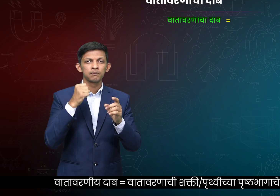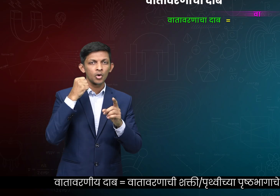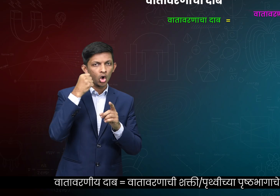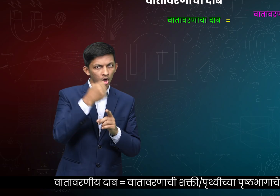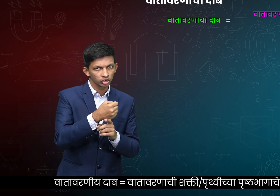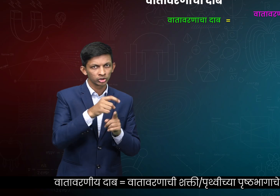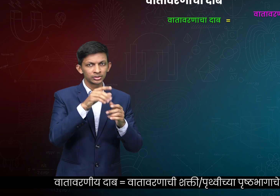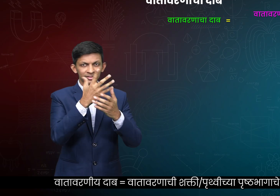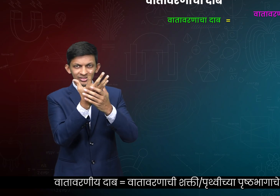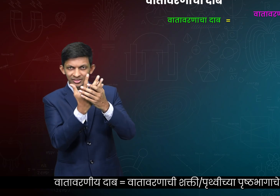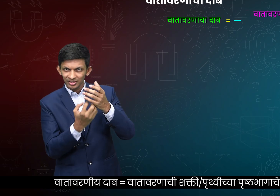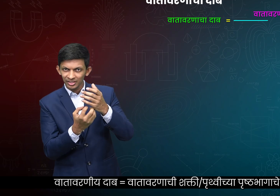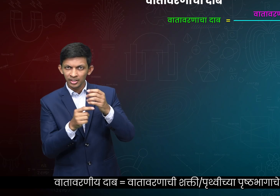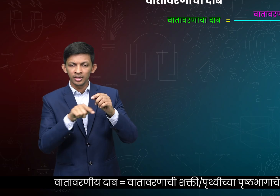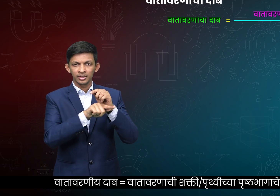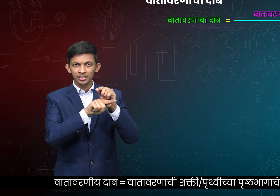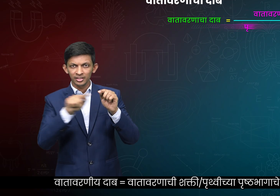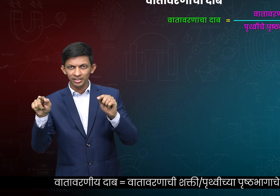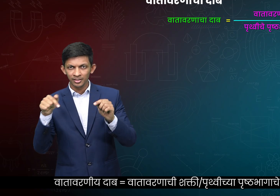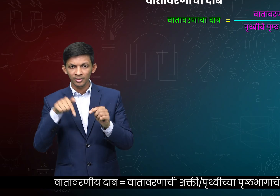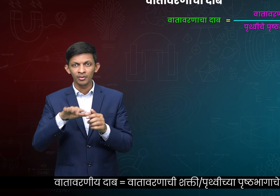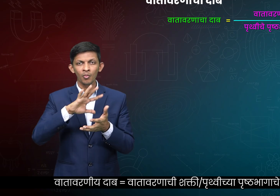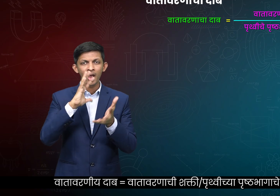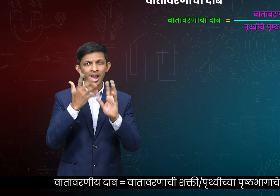शक्ती पृथ्वीच्या पृष्ठभागाचे क्षेत्रफळ.